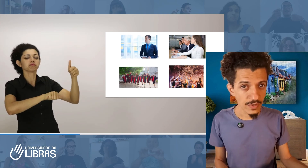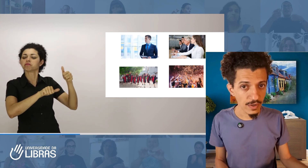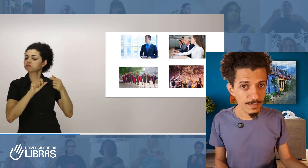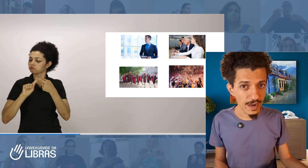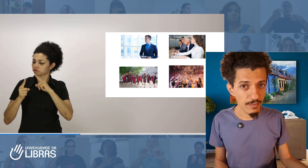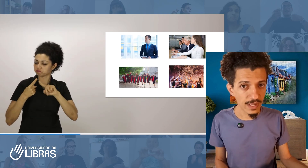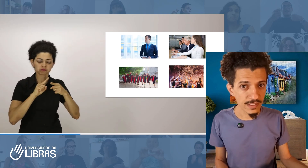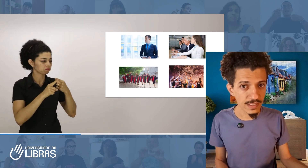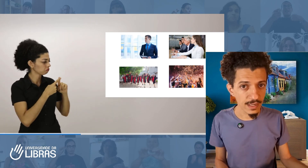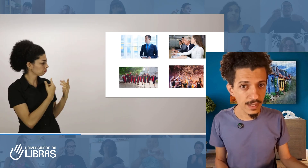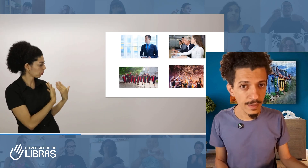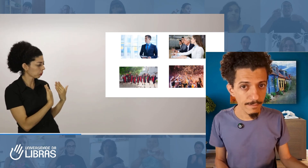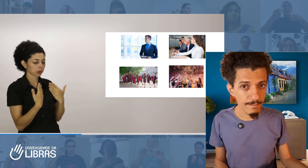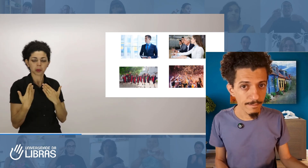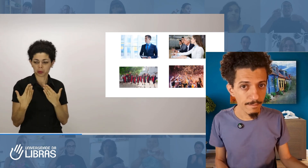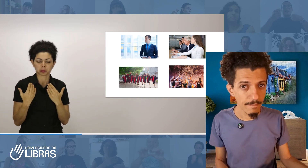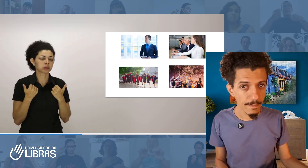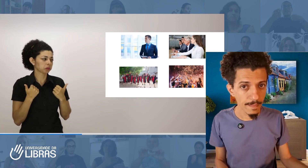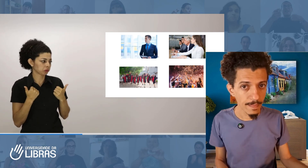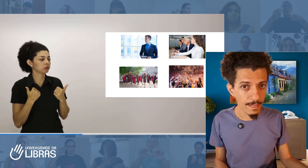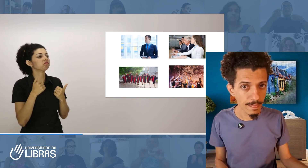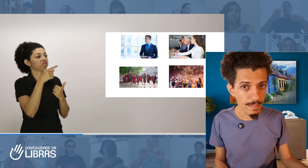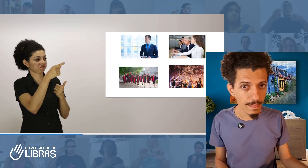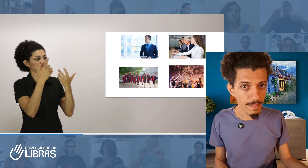Vou só esperar mudar de cena aqui.